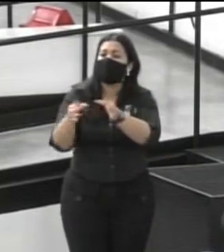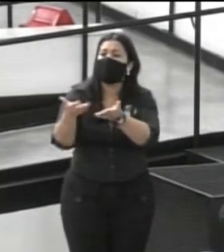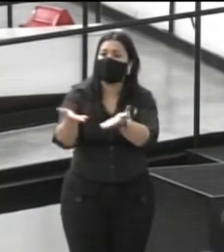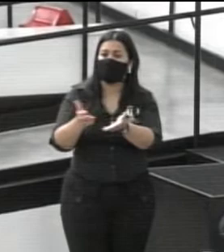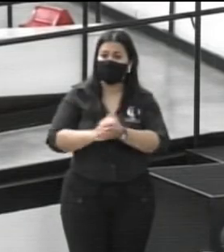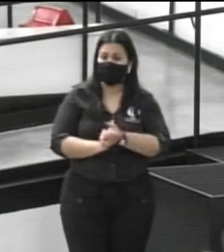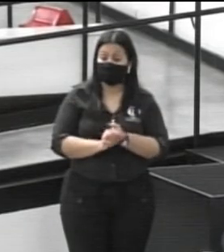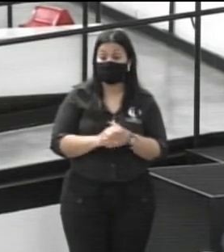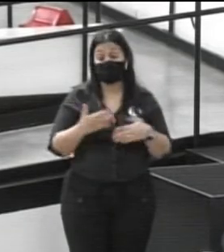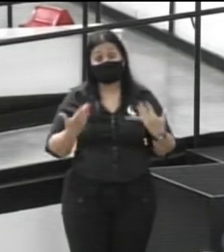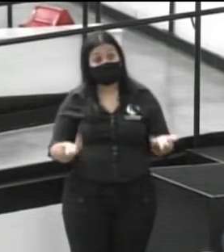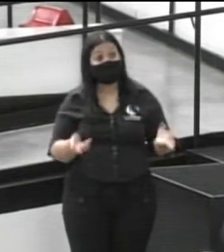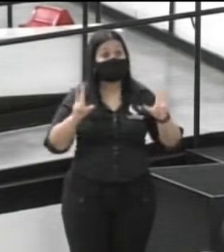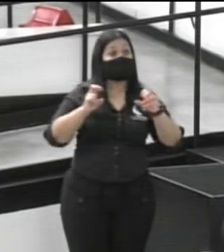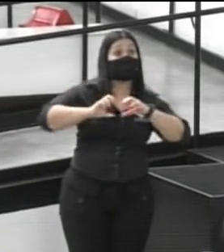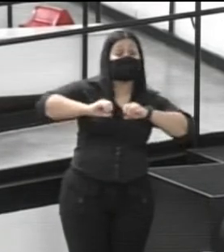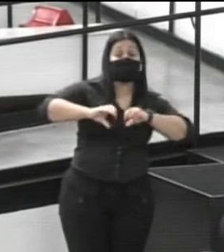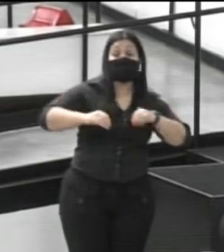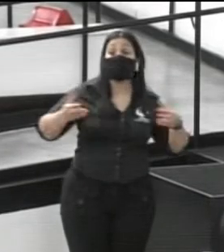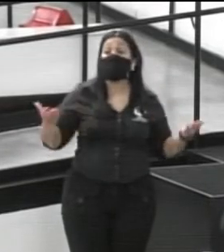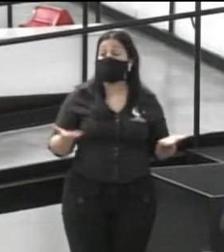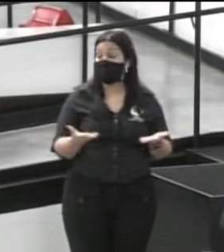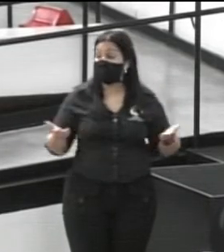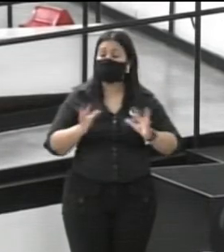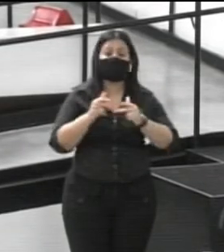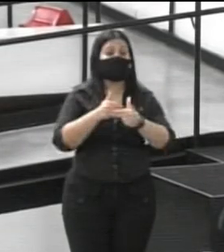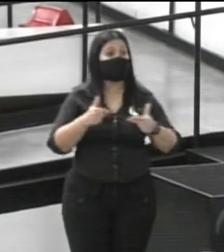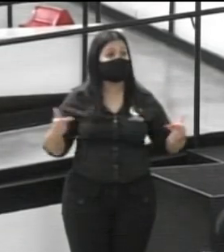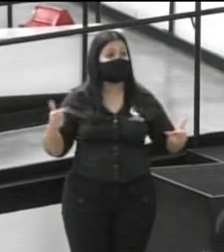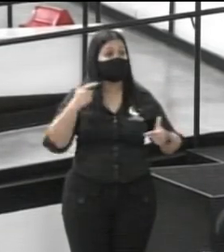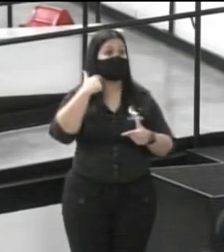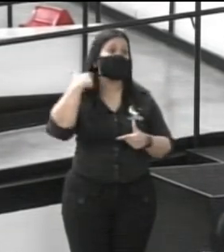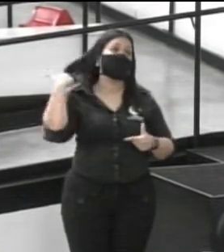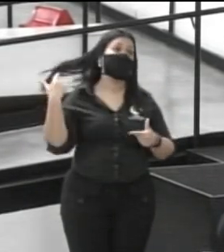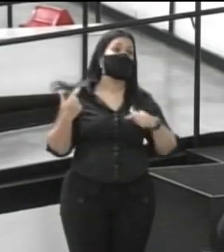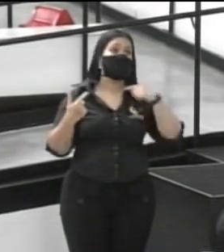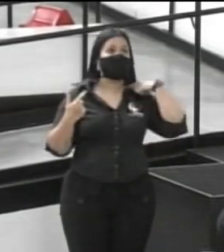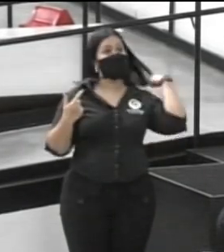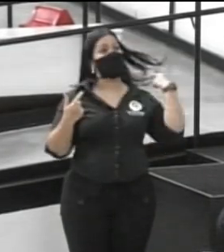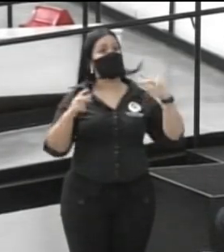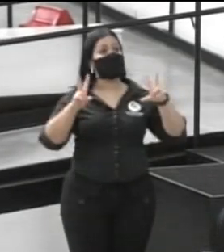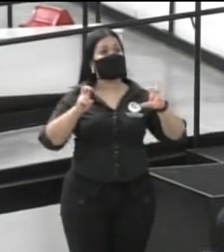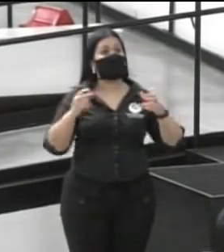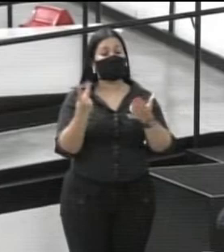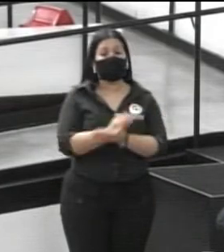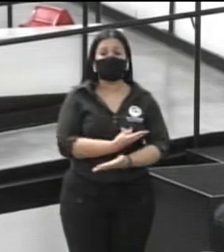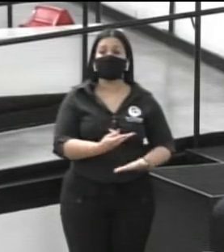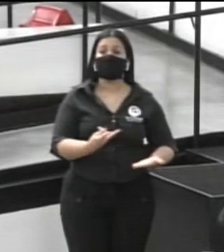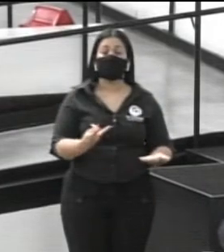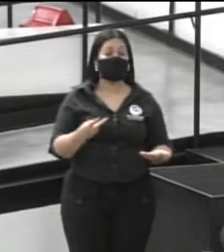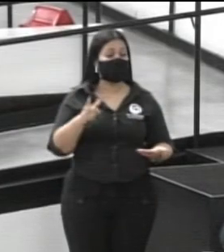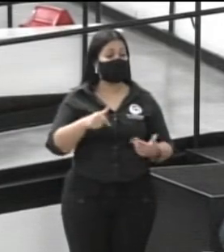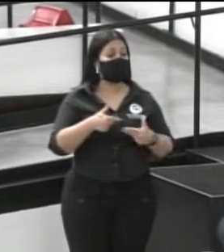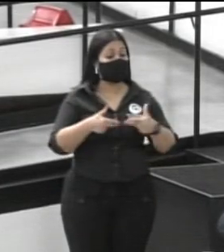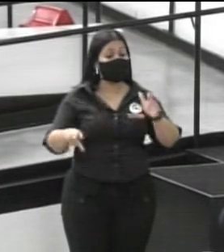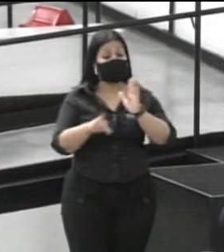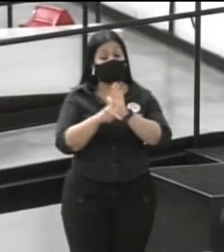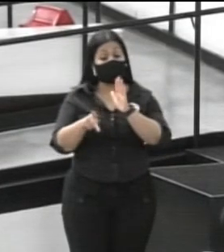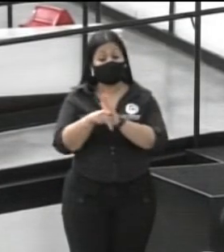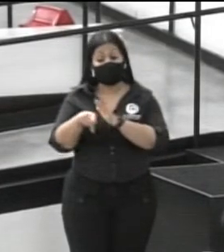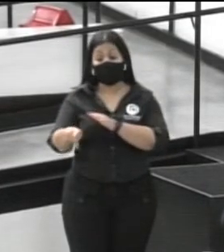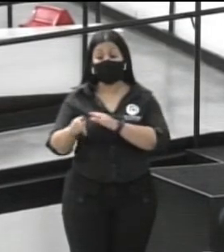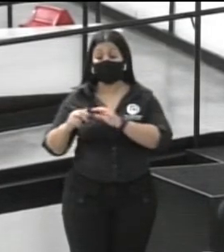questão da educação hoje, por tudo que está acontecendo na pandemia, é uma questão extremamente técnica. São pessoas